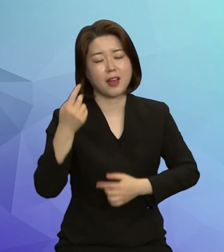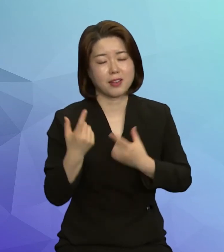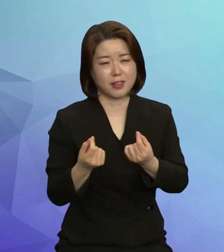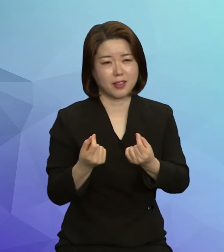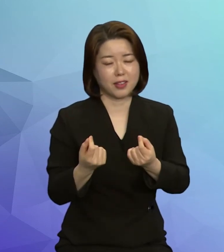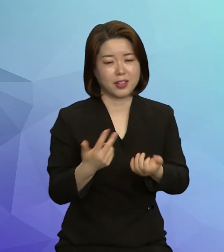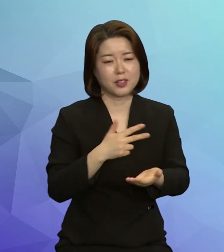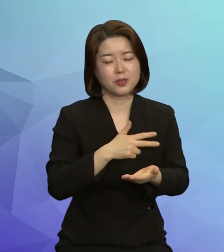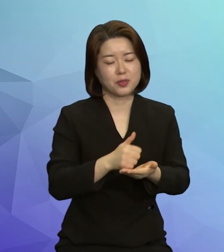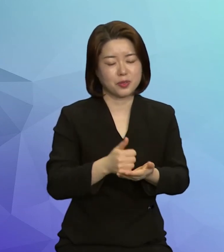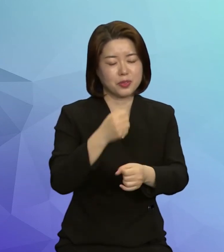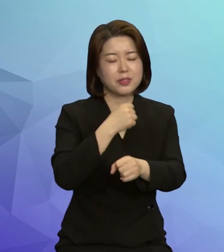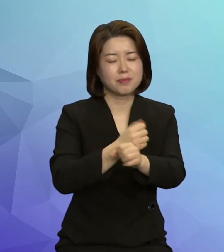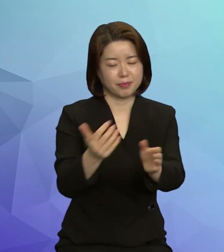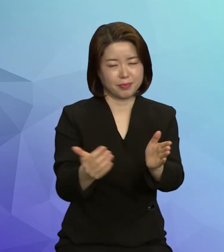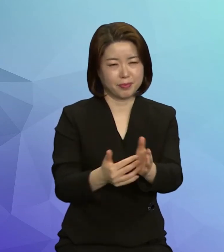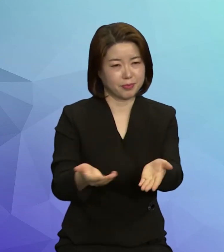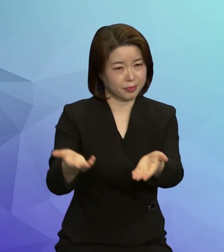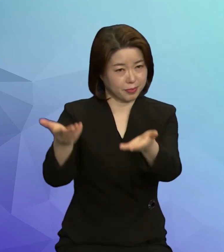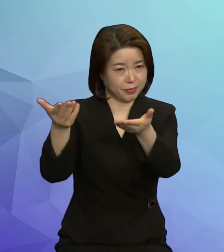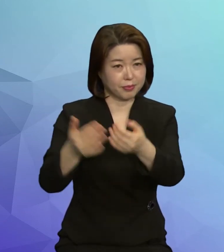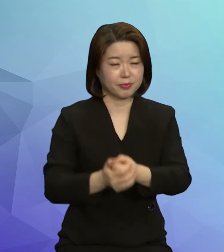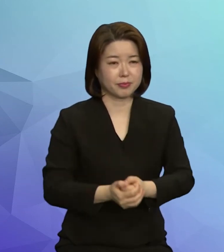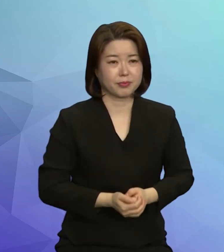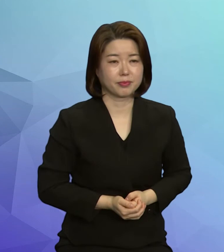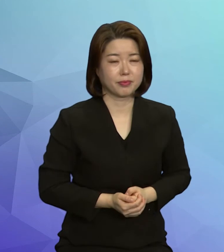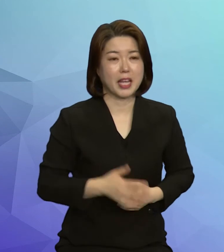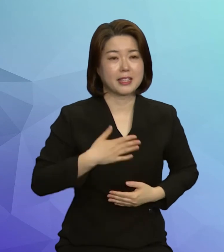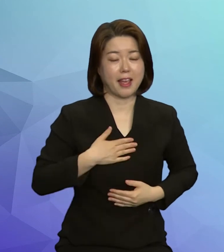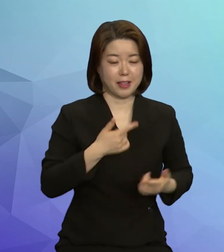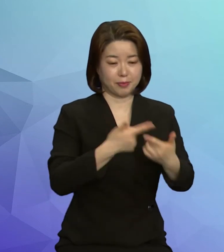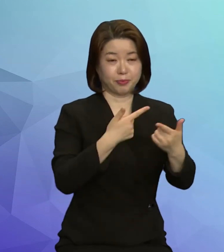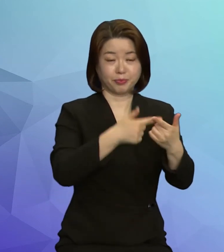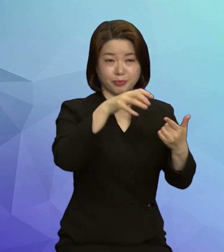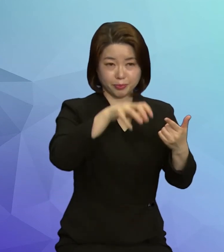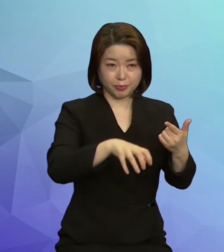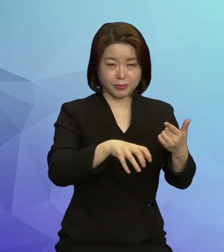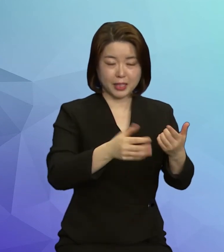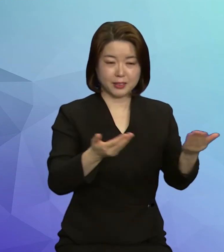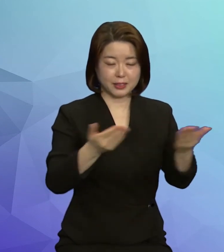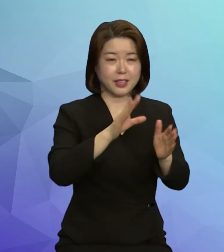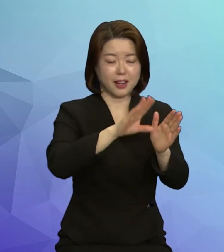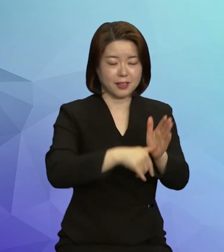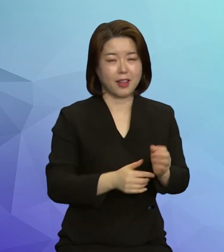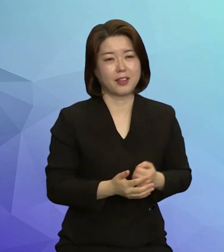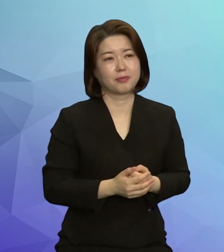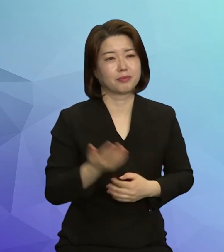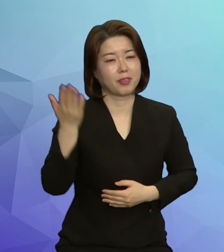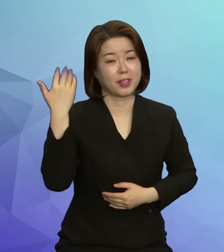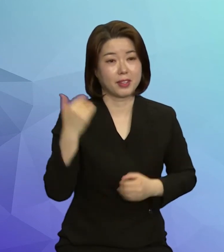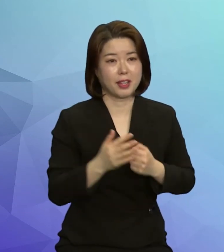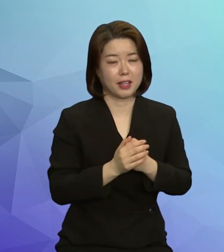향기예요. 주님이 하셨습니다. 제가 부산에서 목회할 때 한